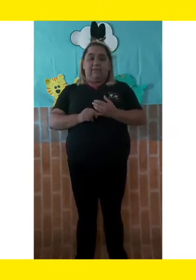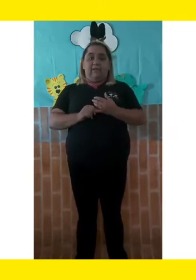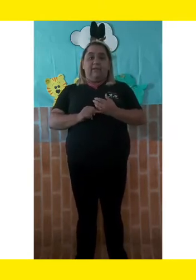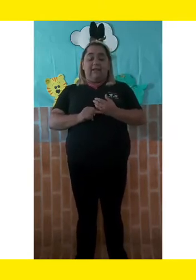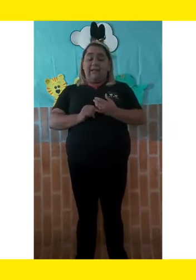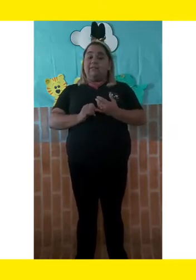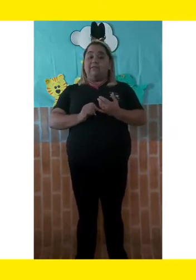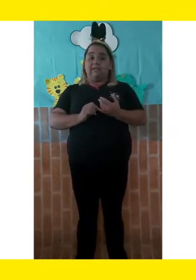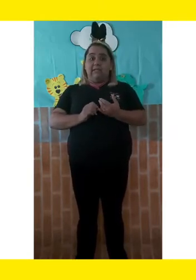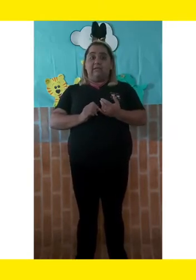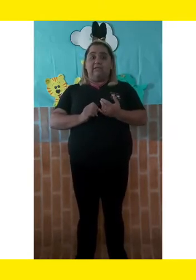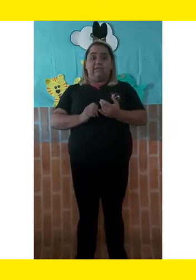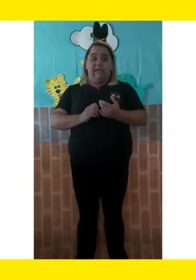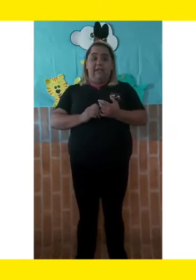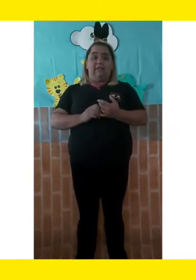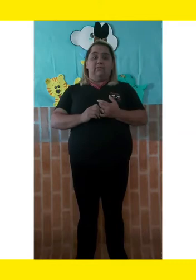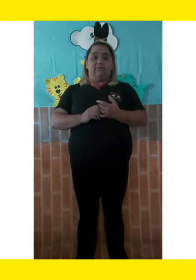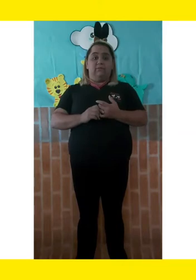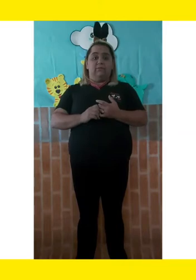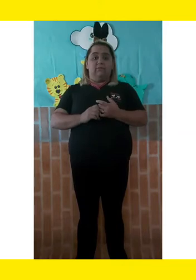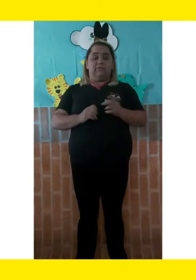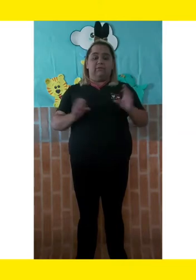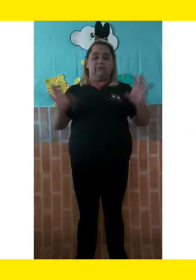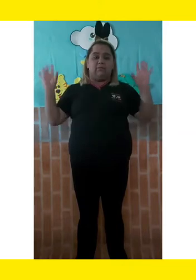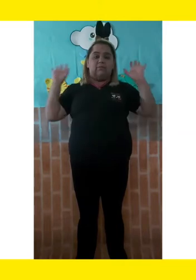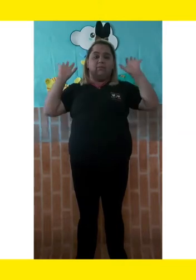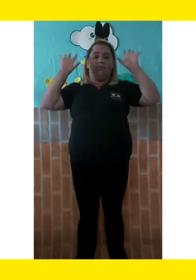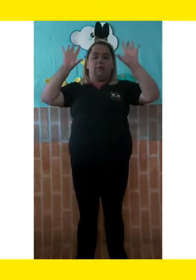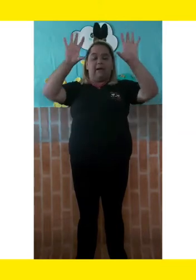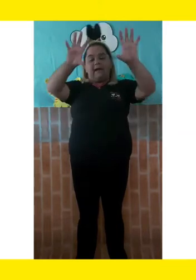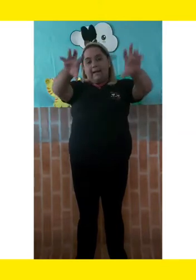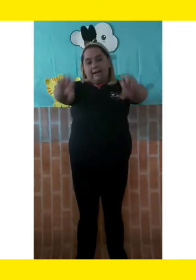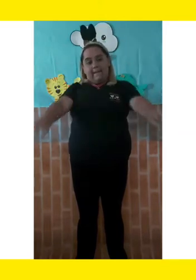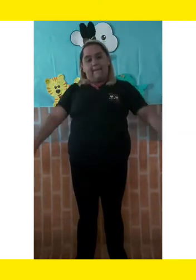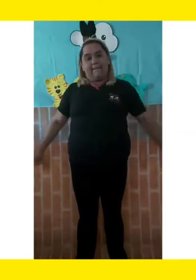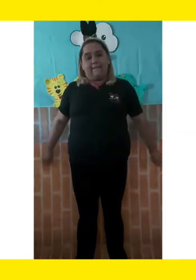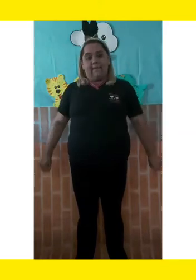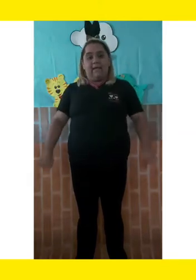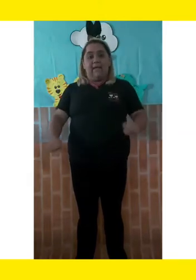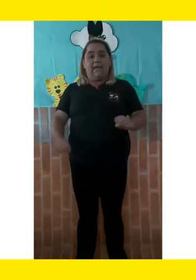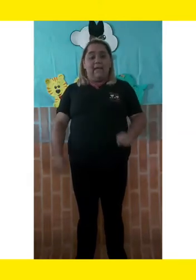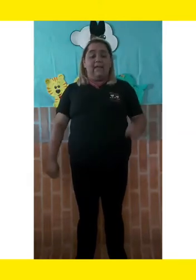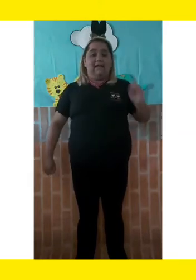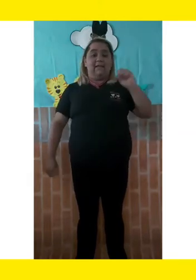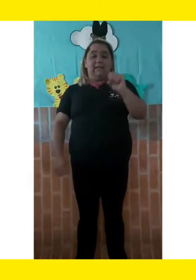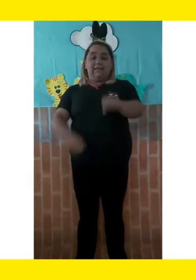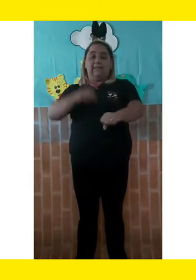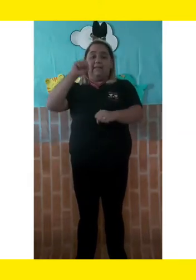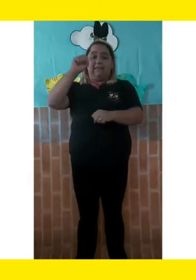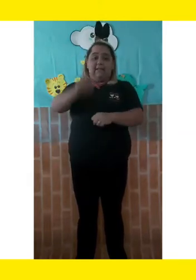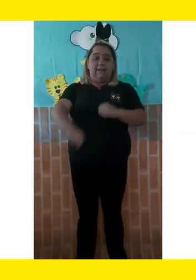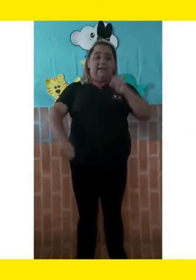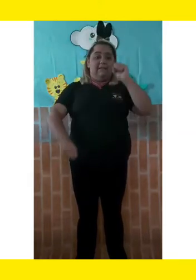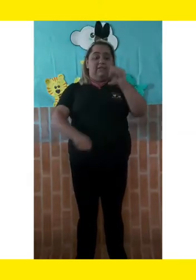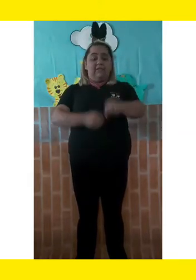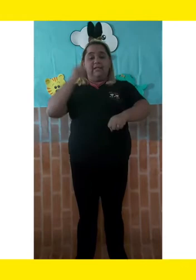Lá no circo tem um urso, uau, ele anda de